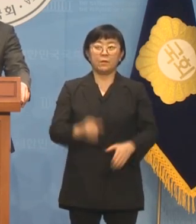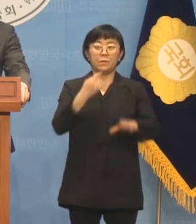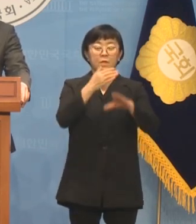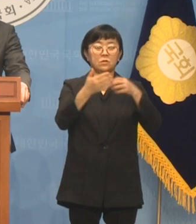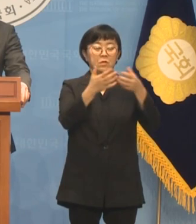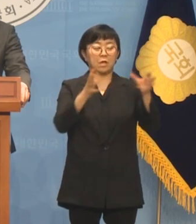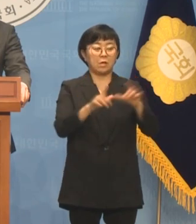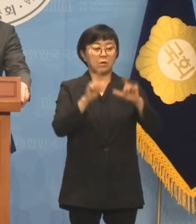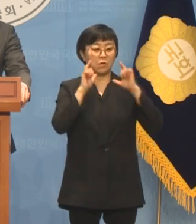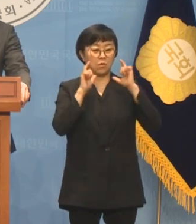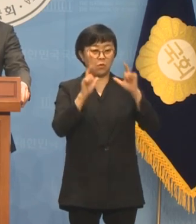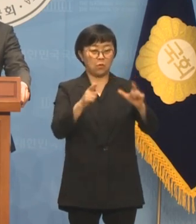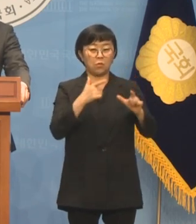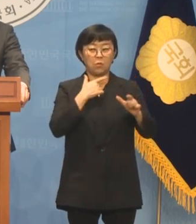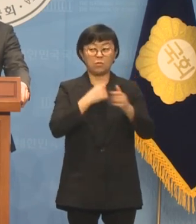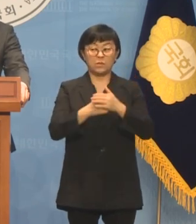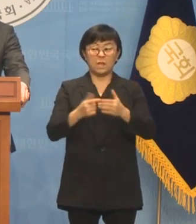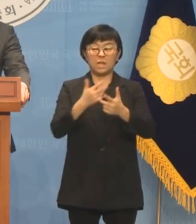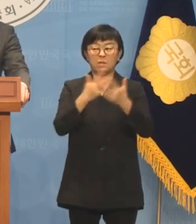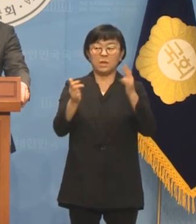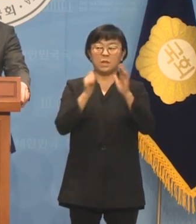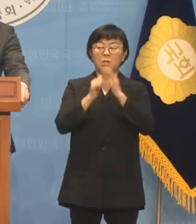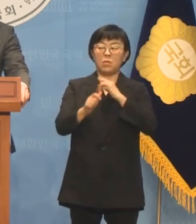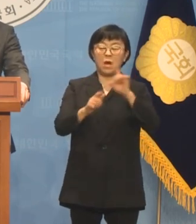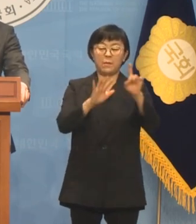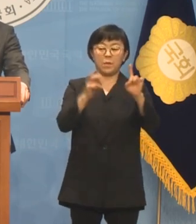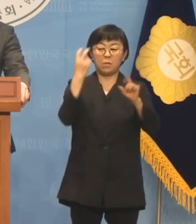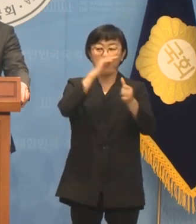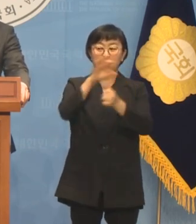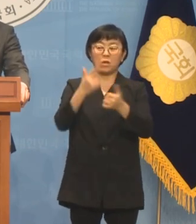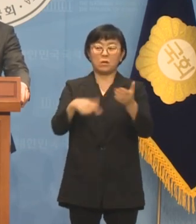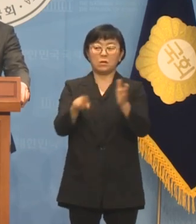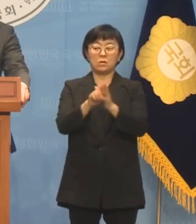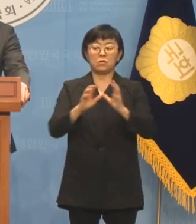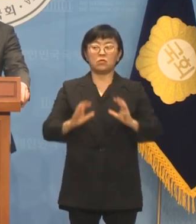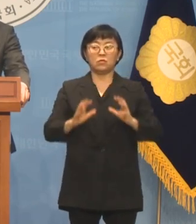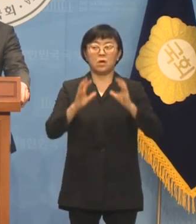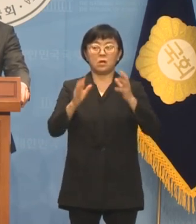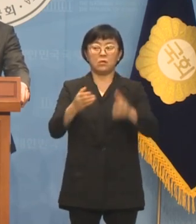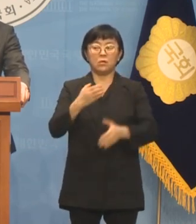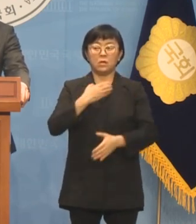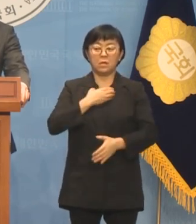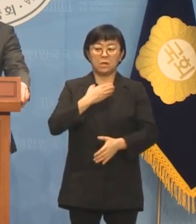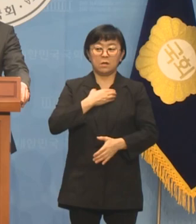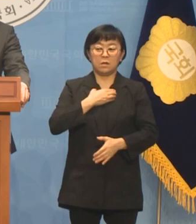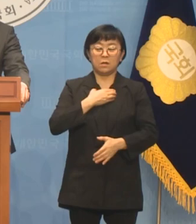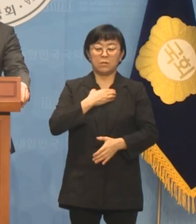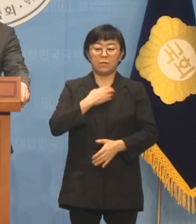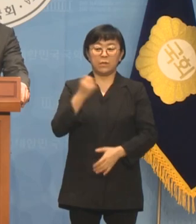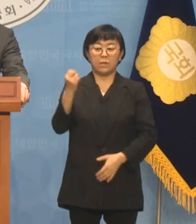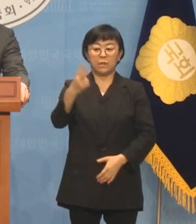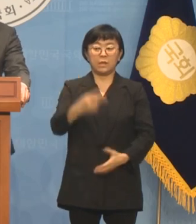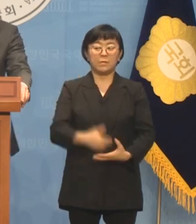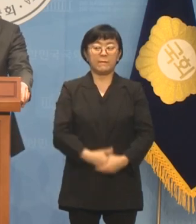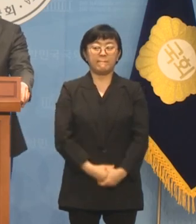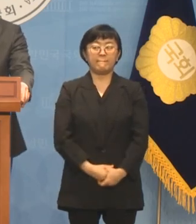민주당에 경고합니다. 이재명 대표 한 명을 지키기 위해서 국가를 위태 다시